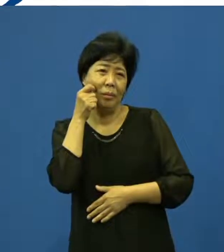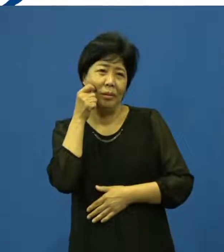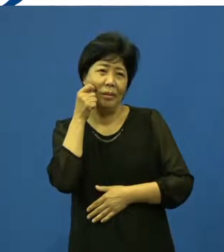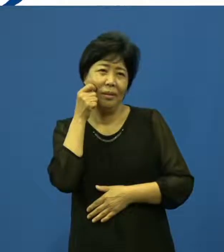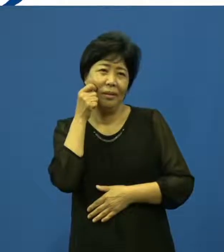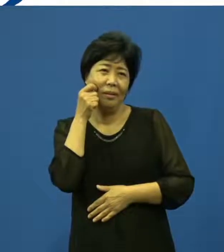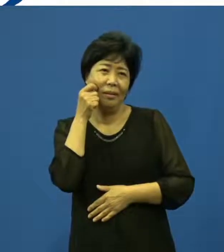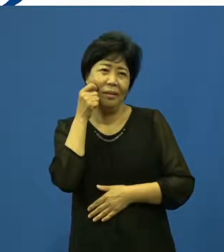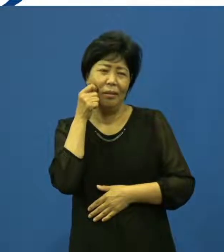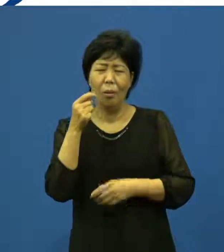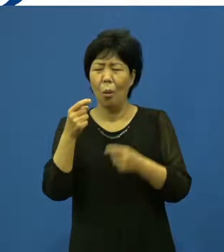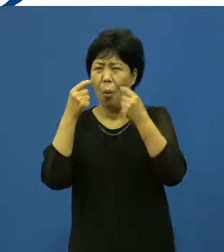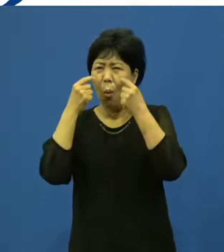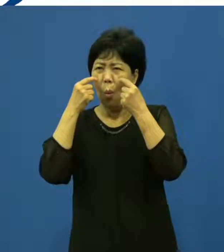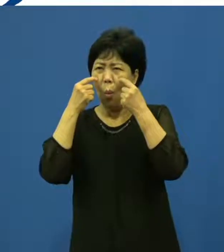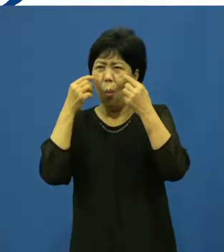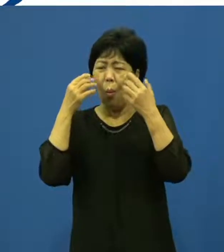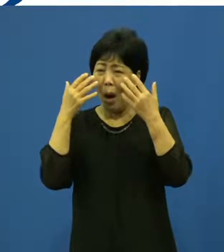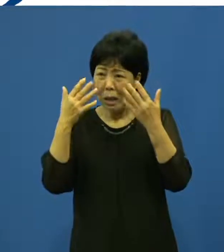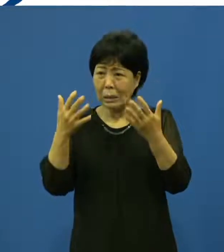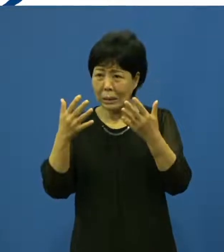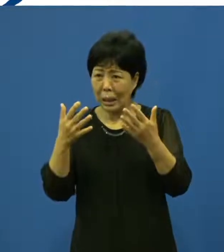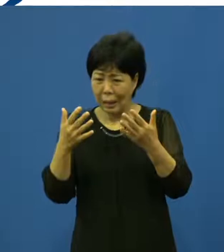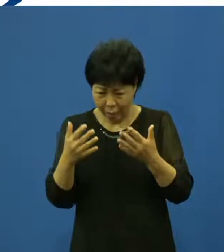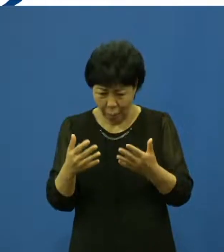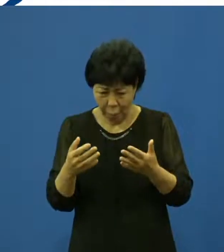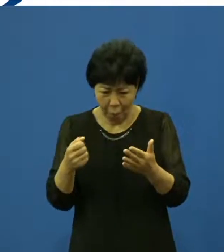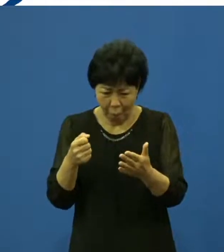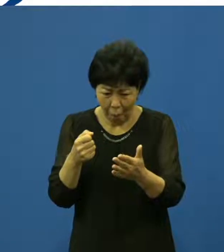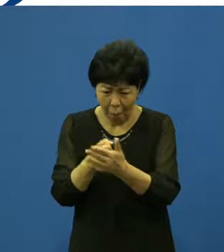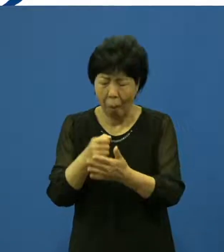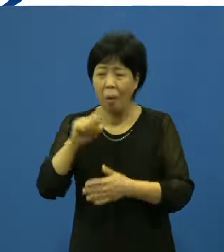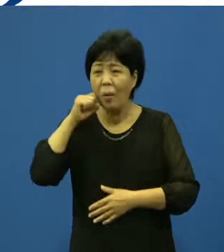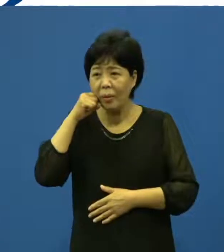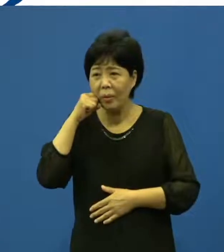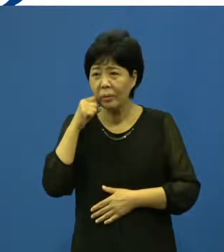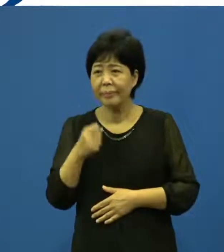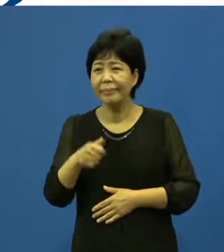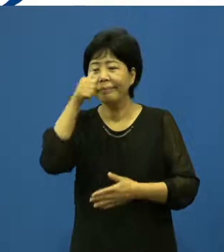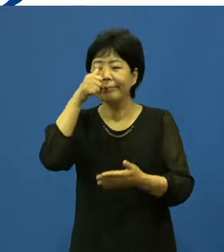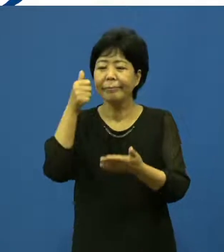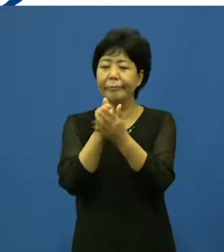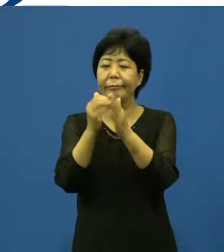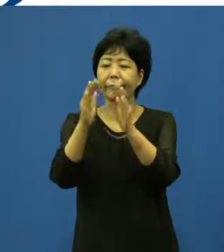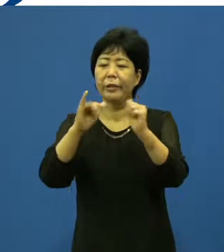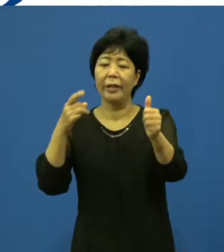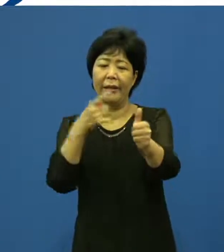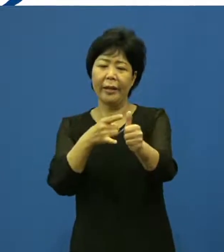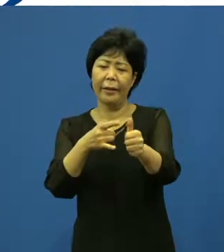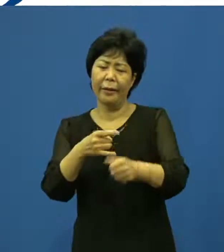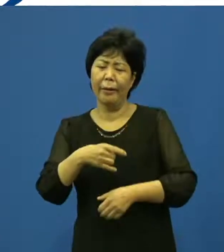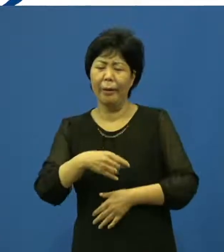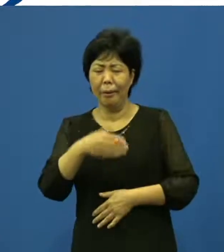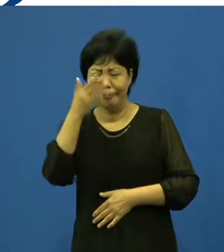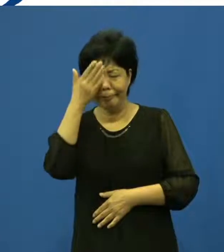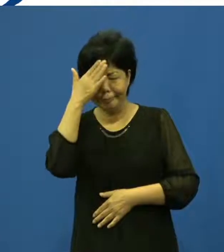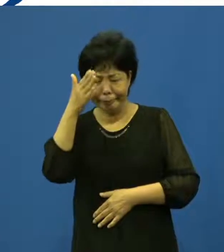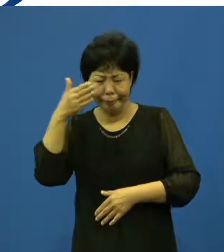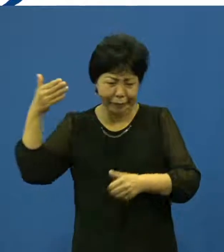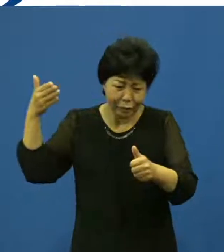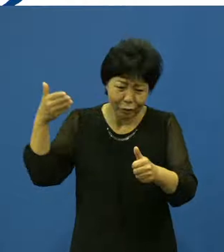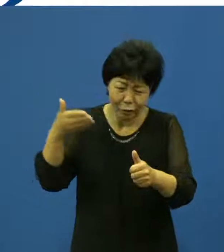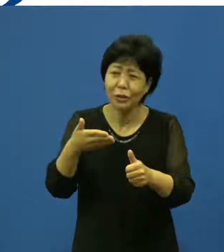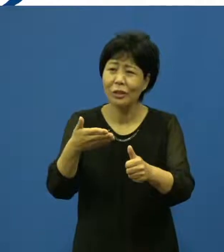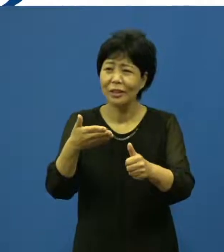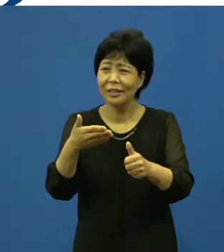정의를 내리기 어려워요. 내릴 수는 있습니다. 죄인들에게 거저주시는 하나님의 일방적인